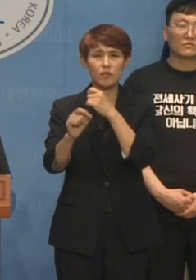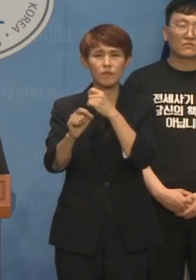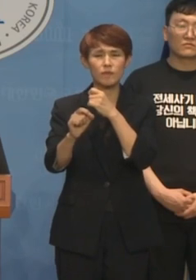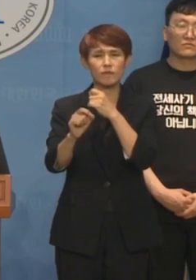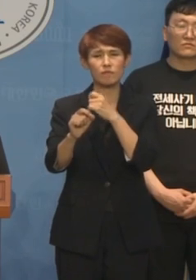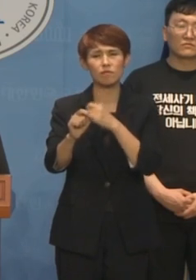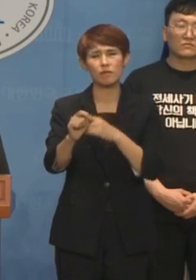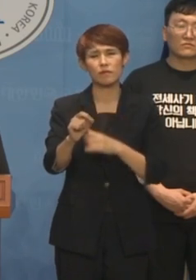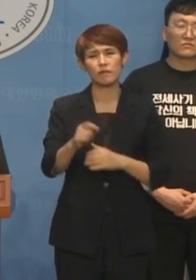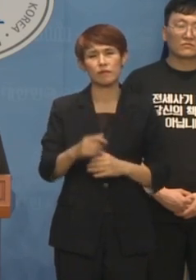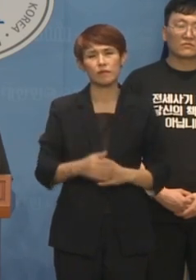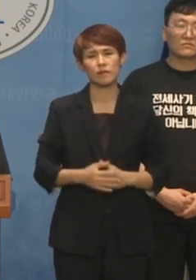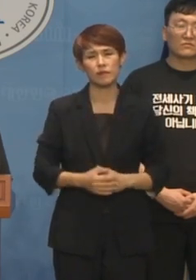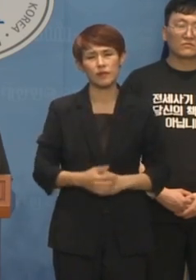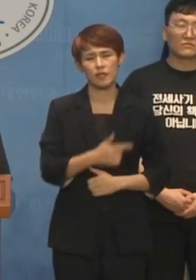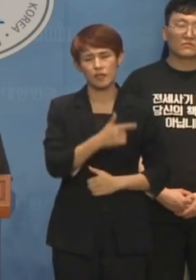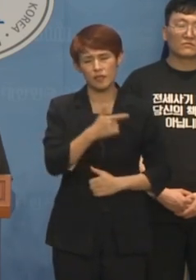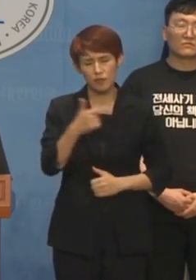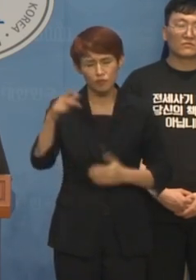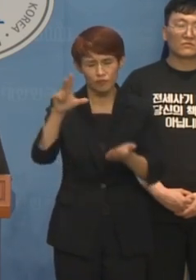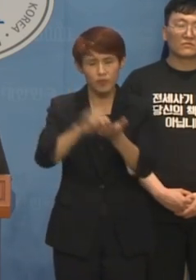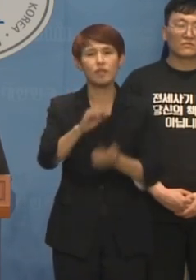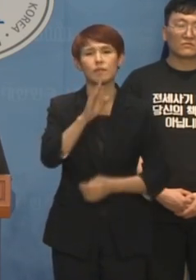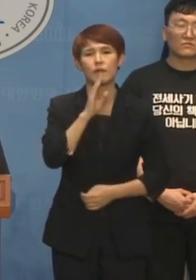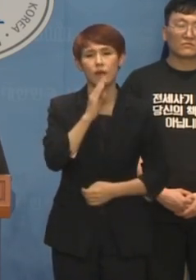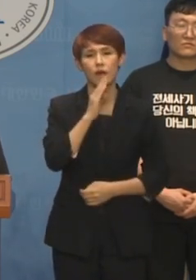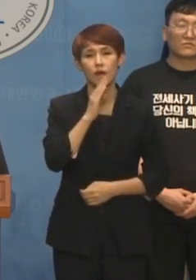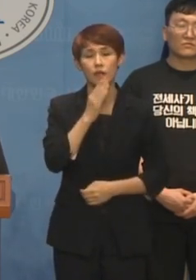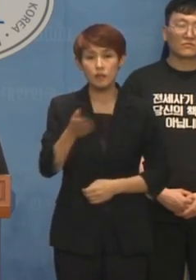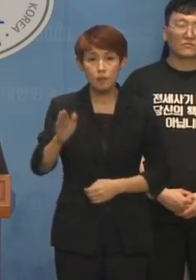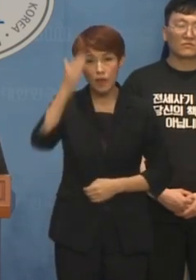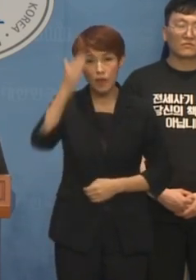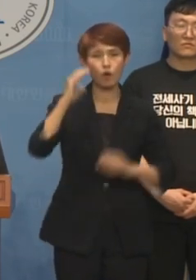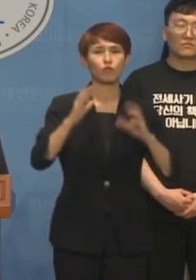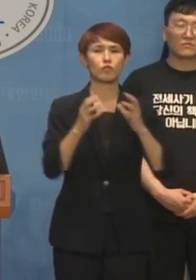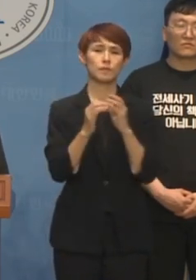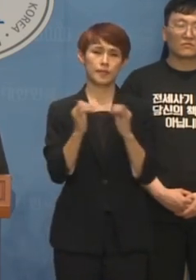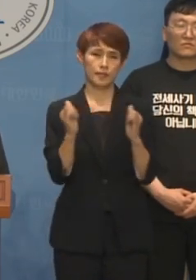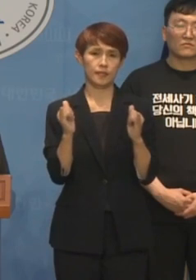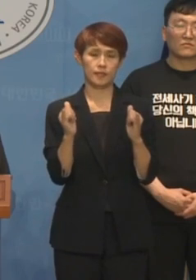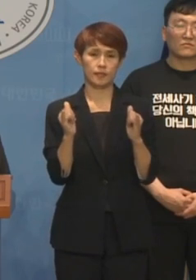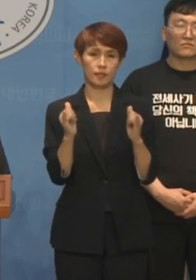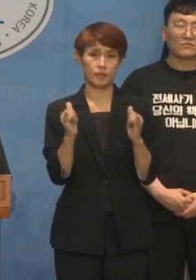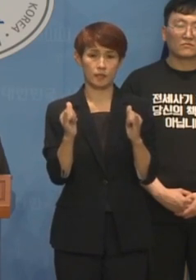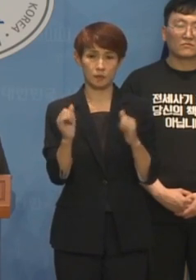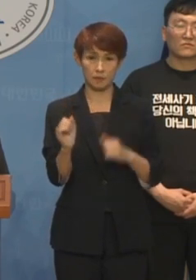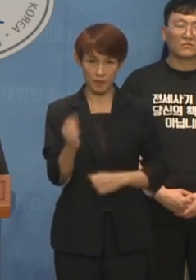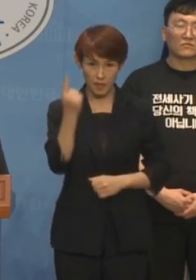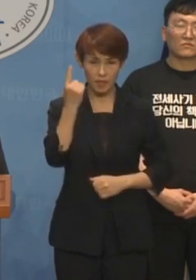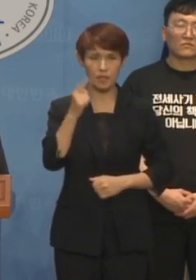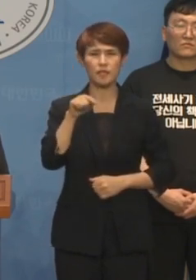정말 큰 재난이지만 그래도 대한민국의 국민이기에 이